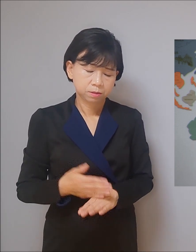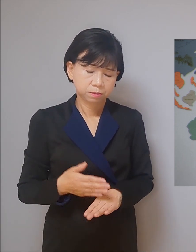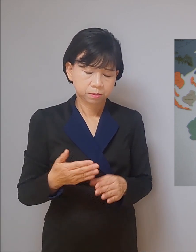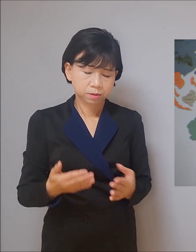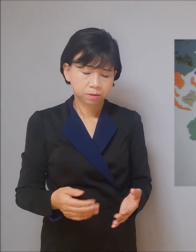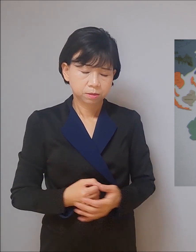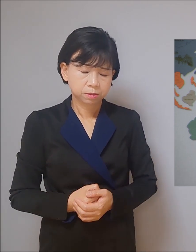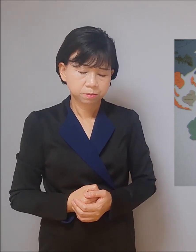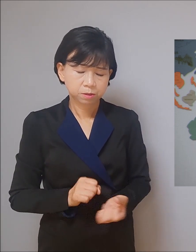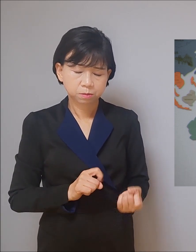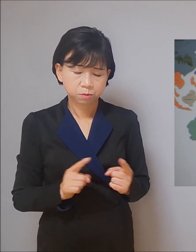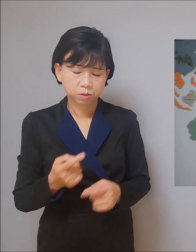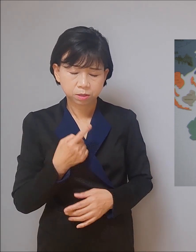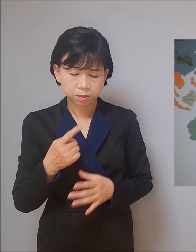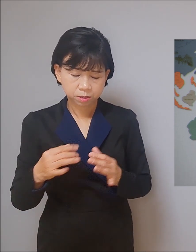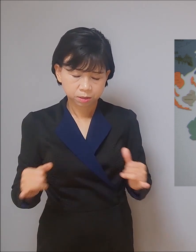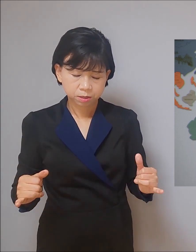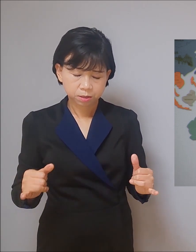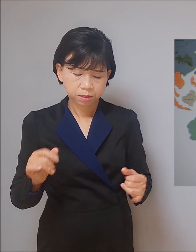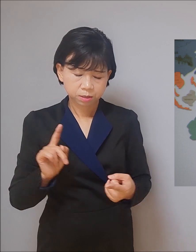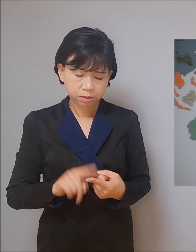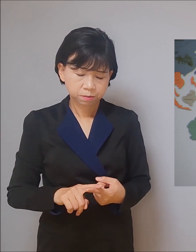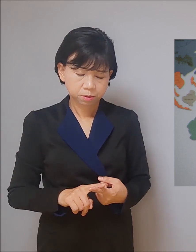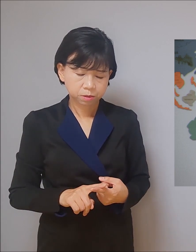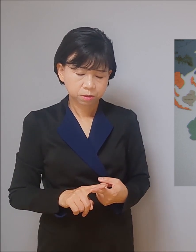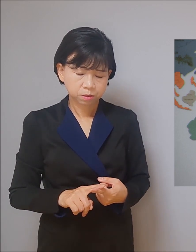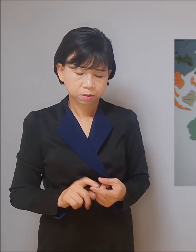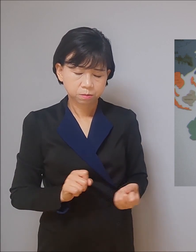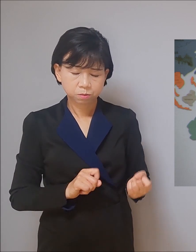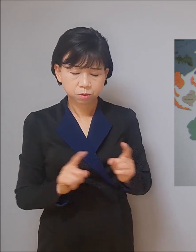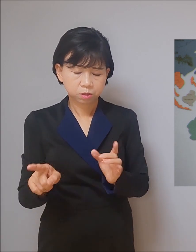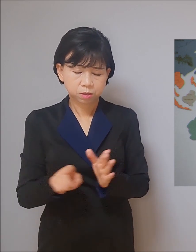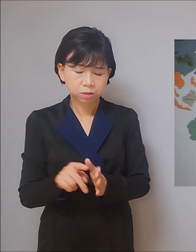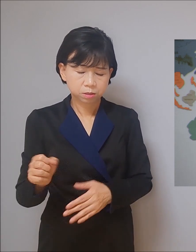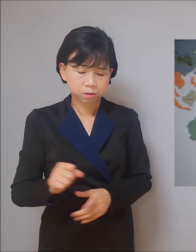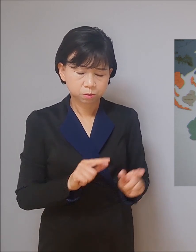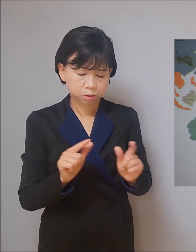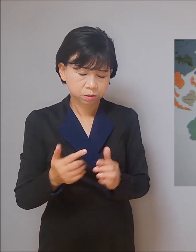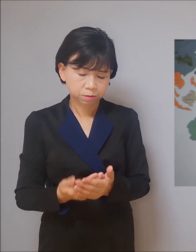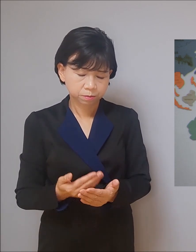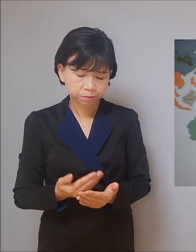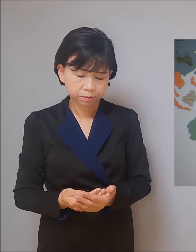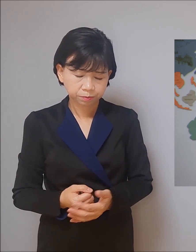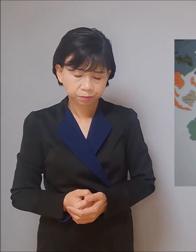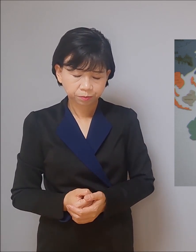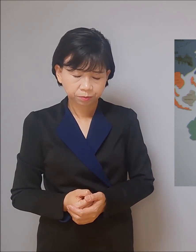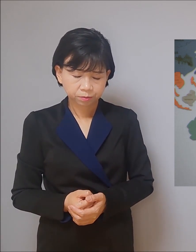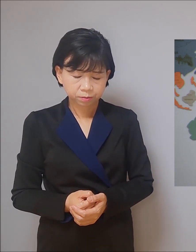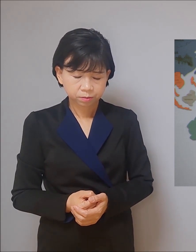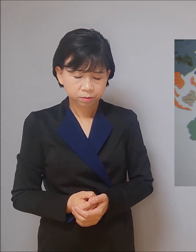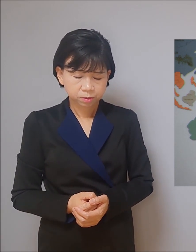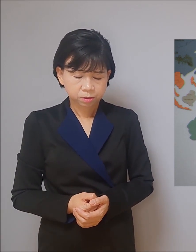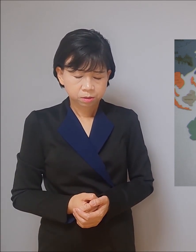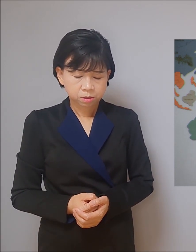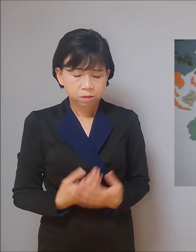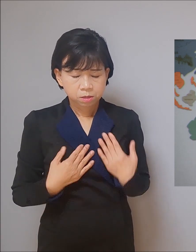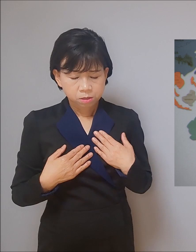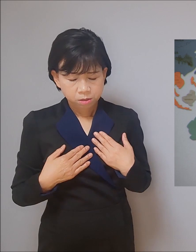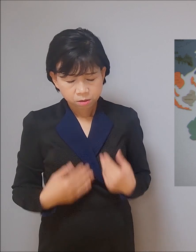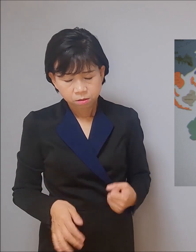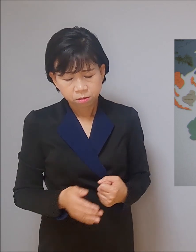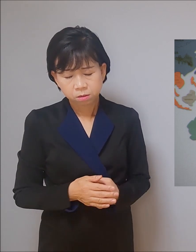감사합니다. 부활의 증인으로, 부활 신앙으로 살아가는 우리들 되게 하여 주시옵소서. 자꾸 우리가